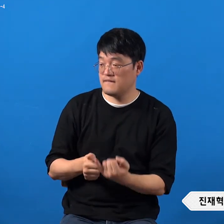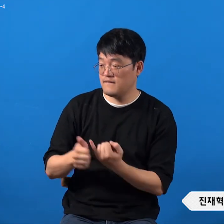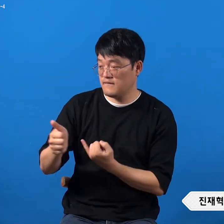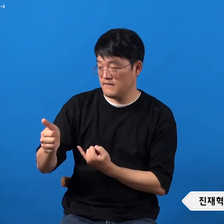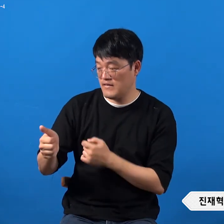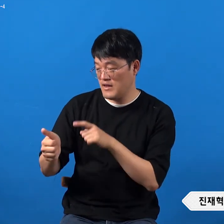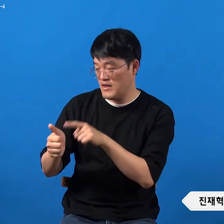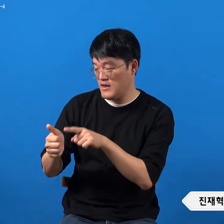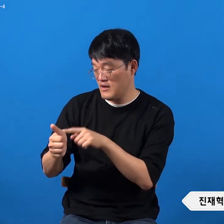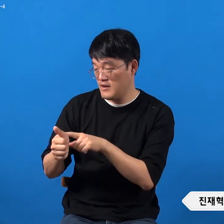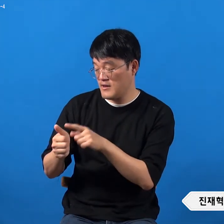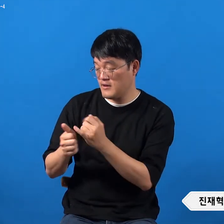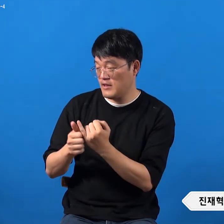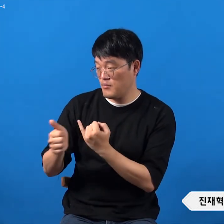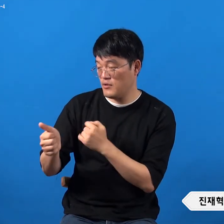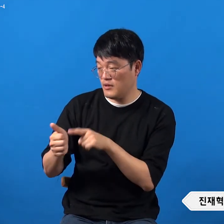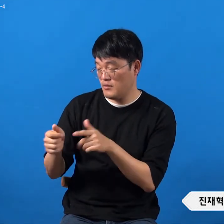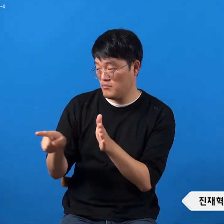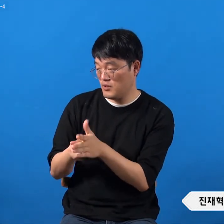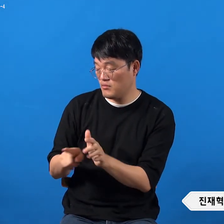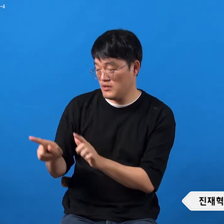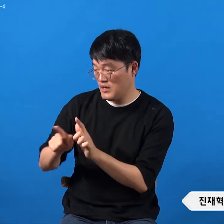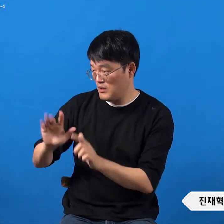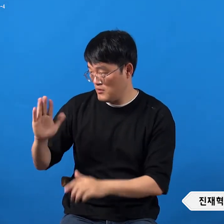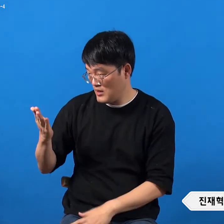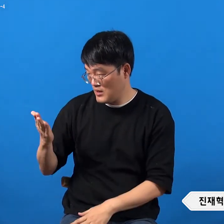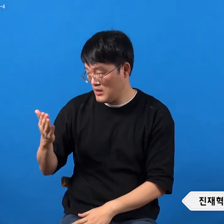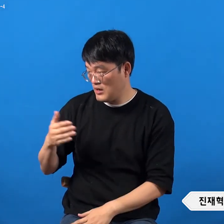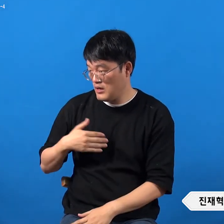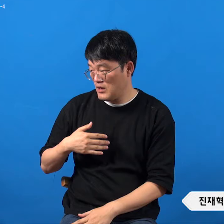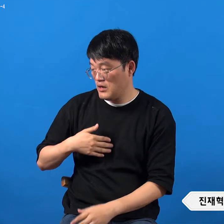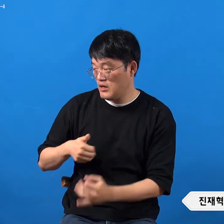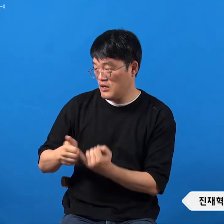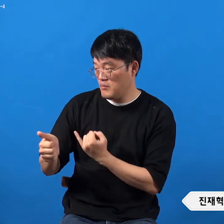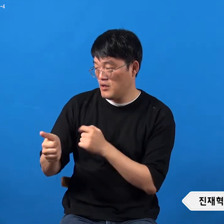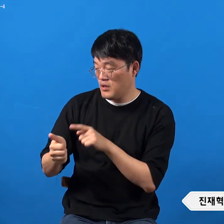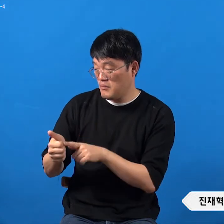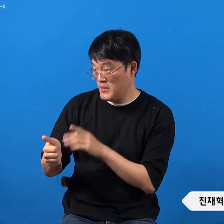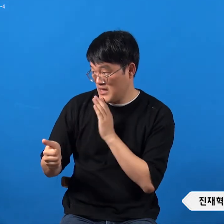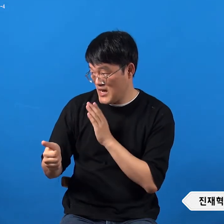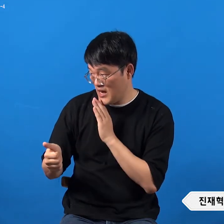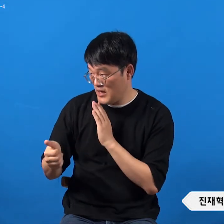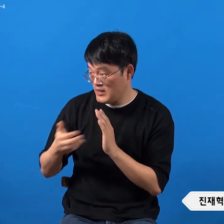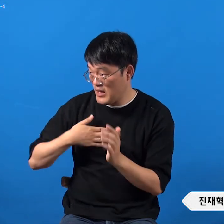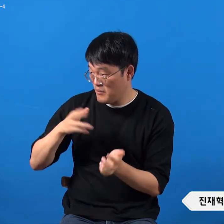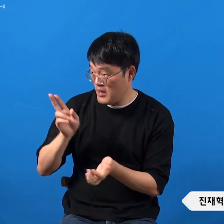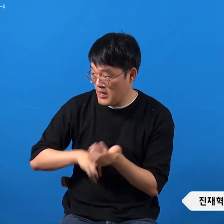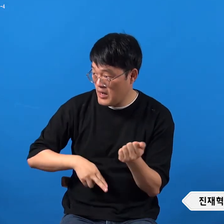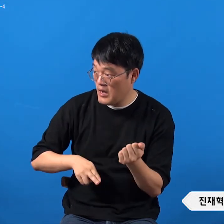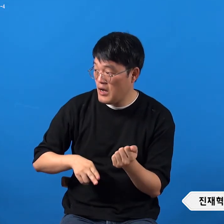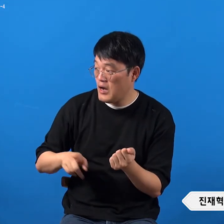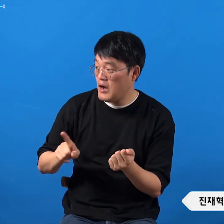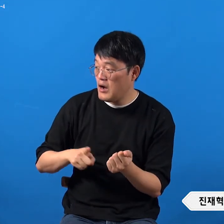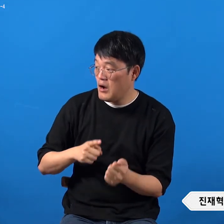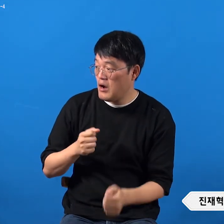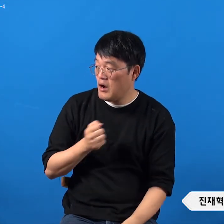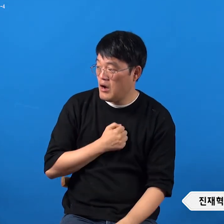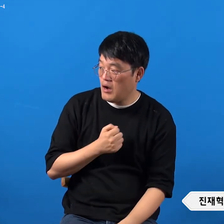하나? 이걸 남편이라고 내가 믿어야 되나? 얼마나 그 마음